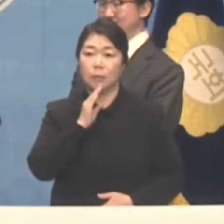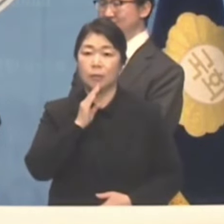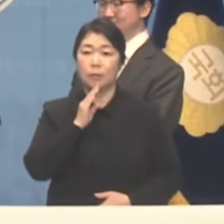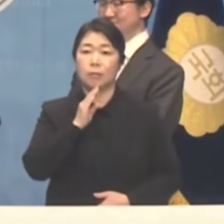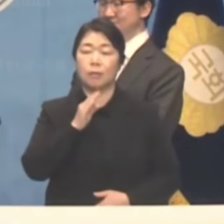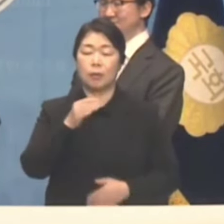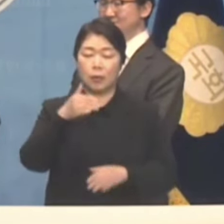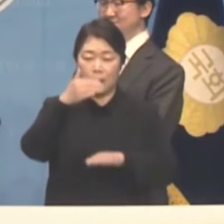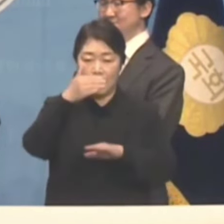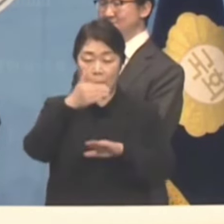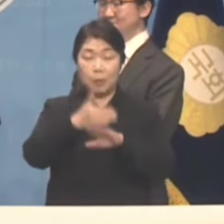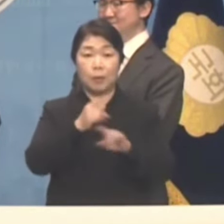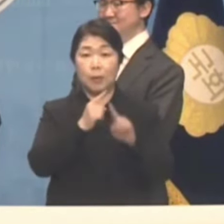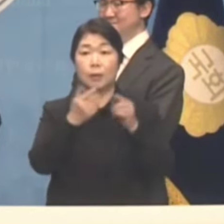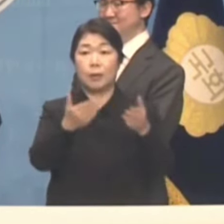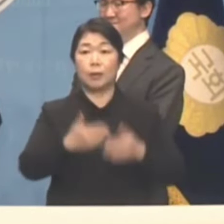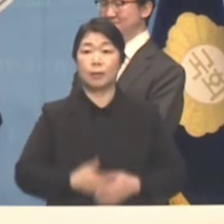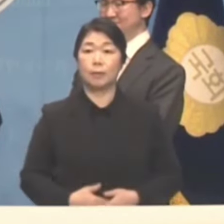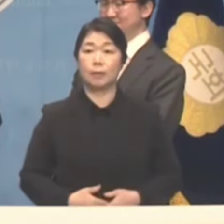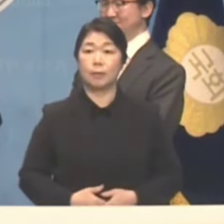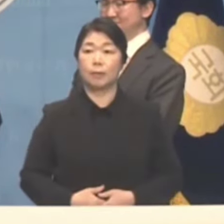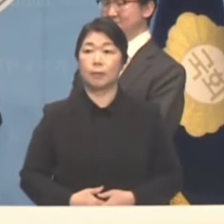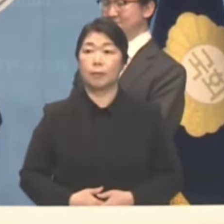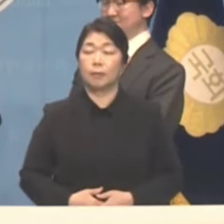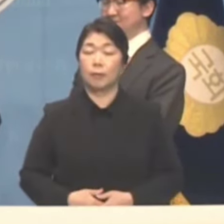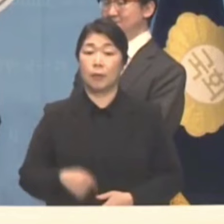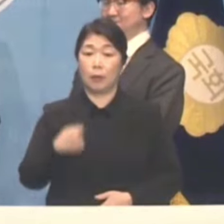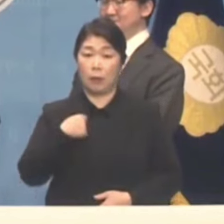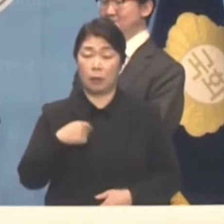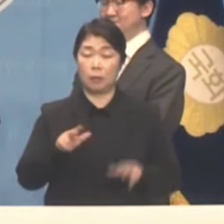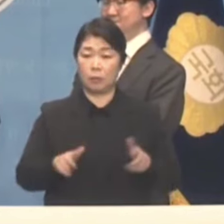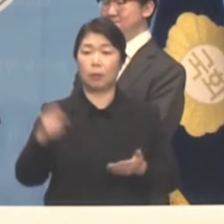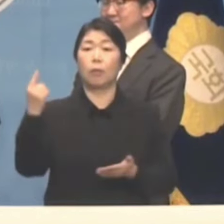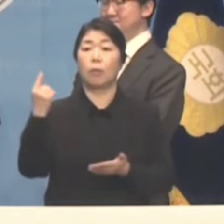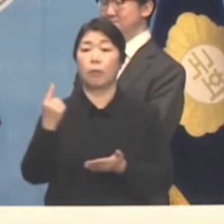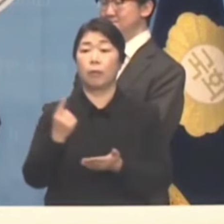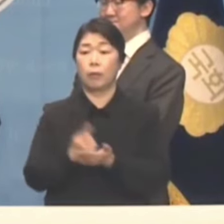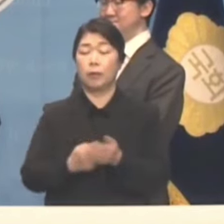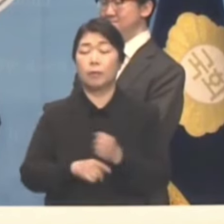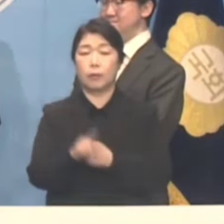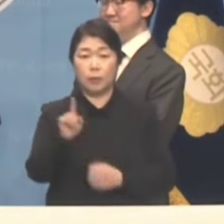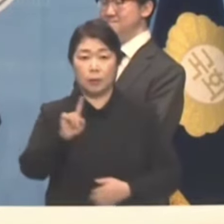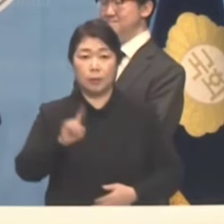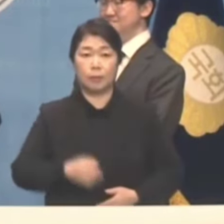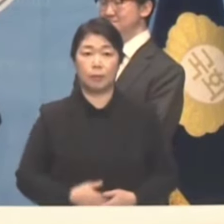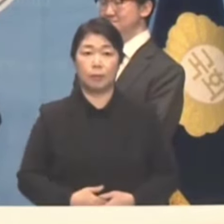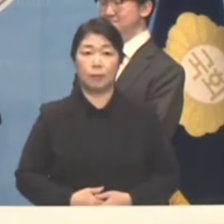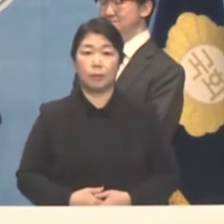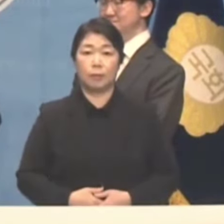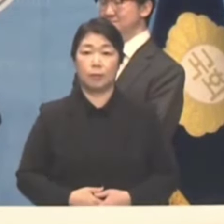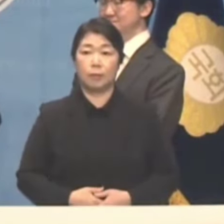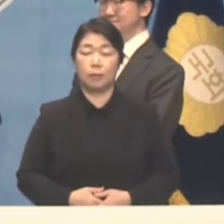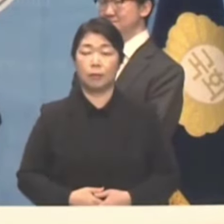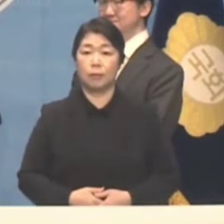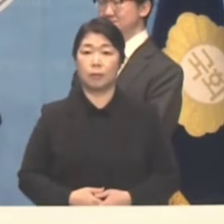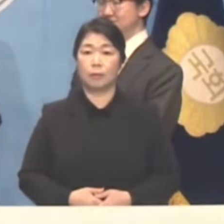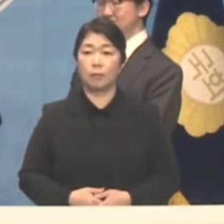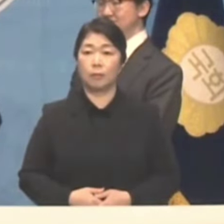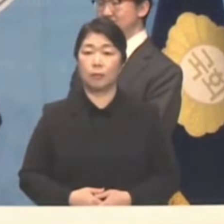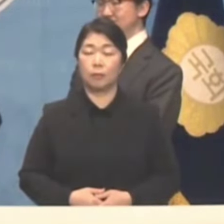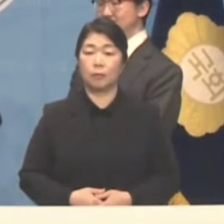고개수 감사의 말씀드립니다 제가이 자리에 선 것은 어